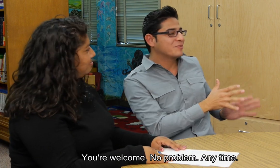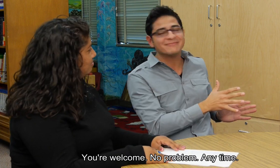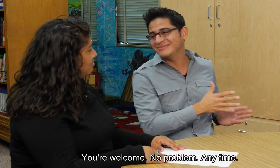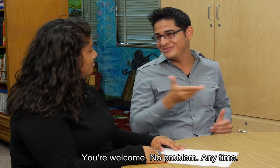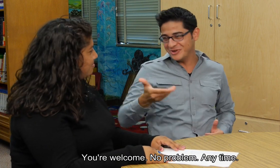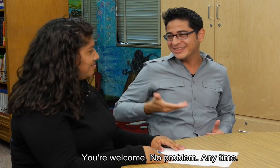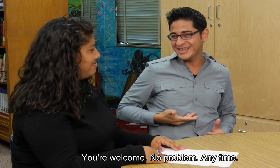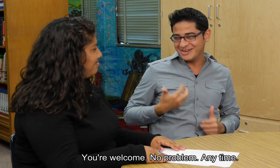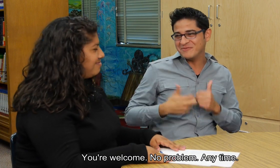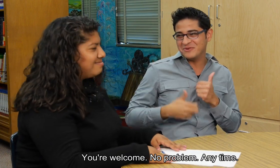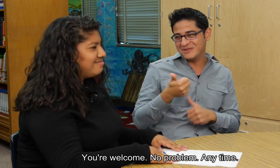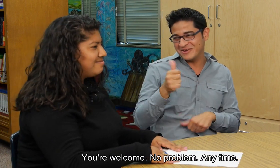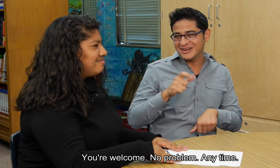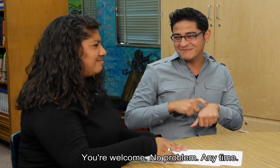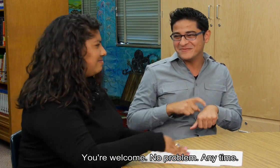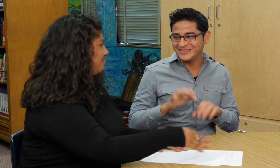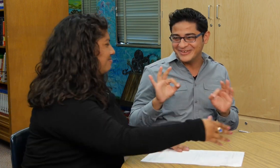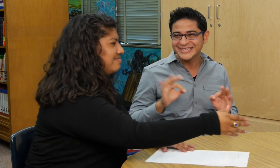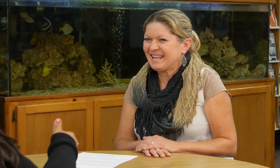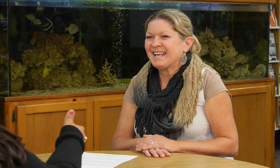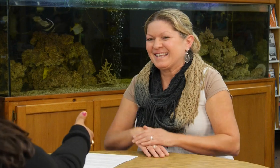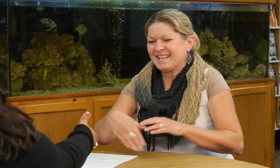no hay de qué no hay problema en cualquier momento